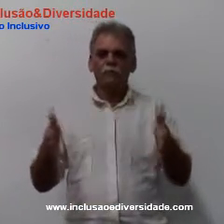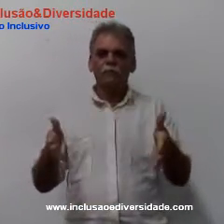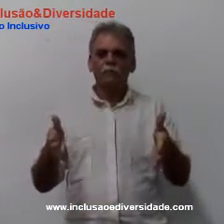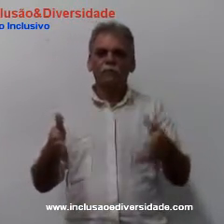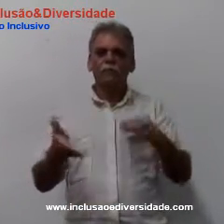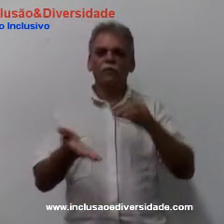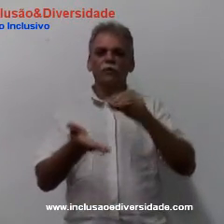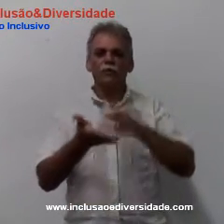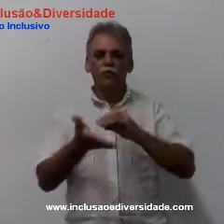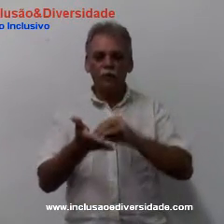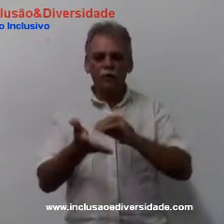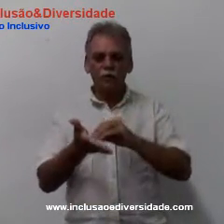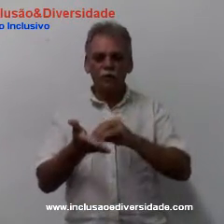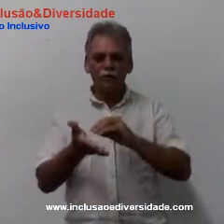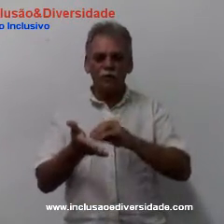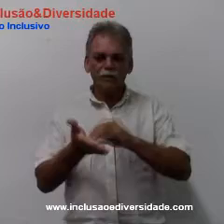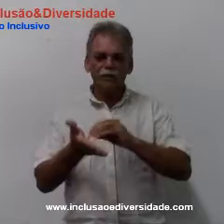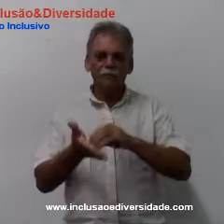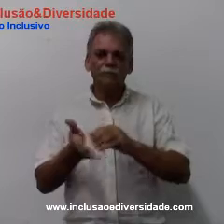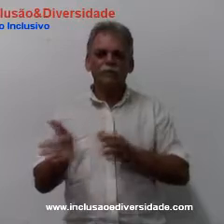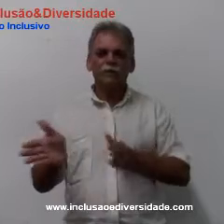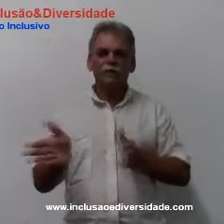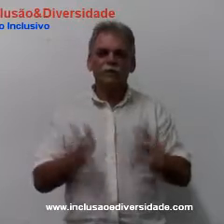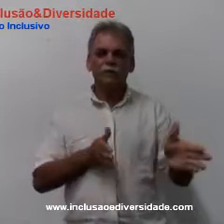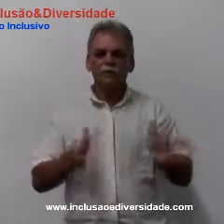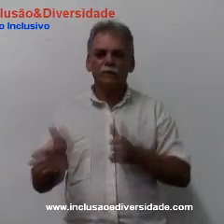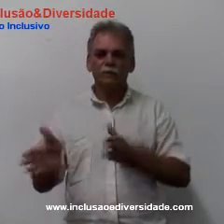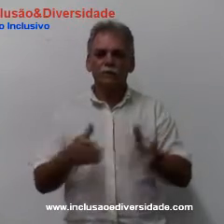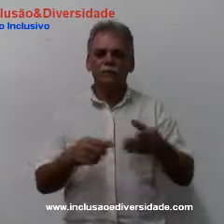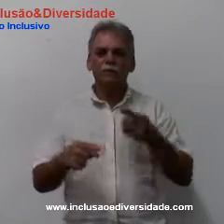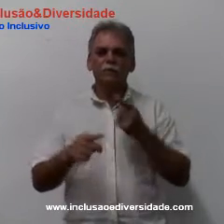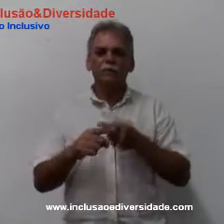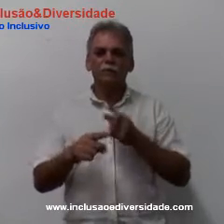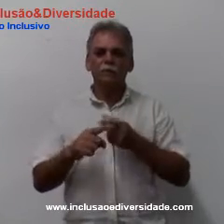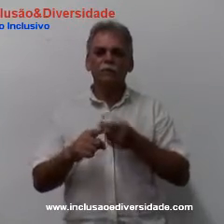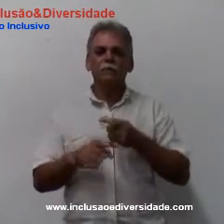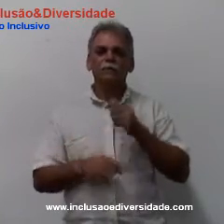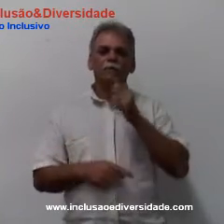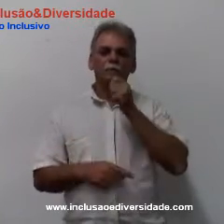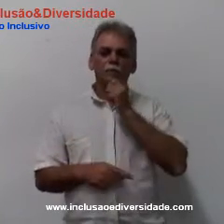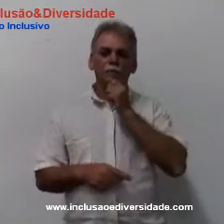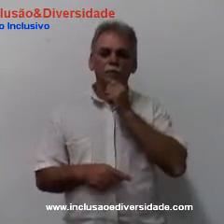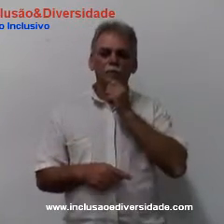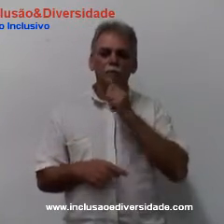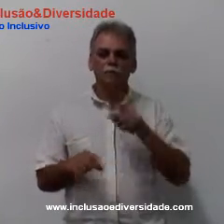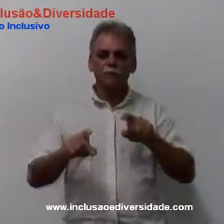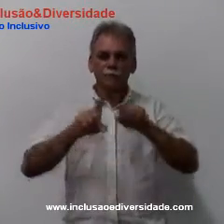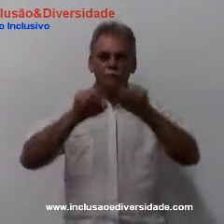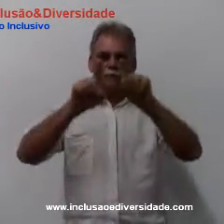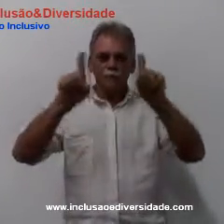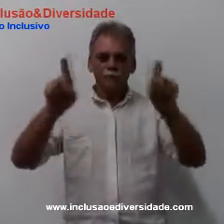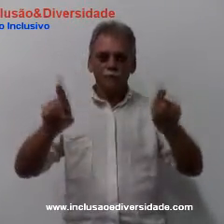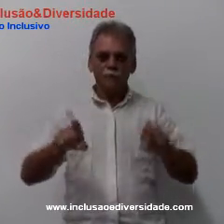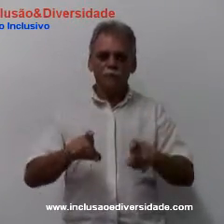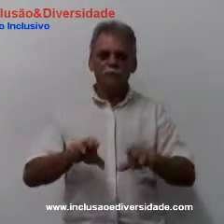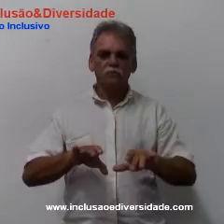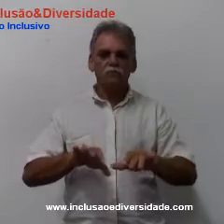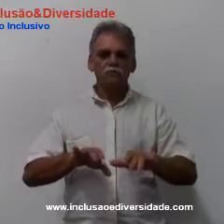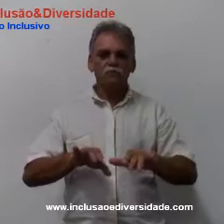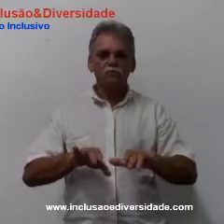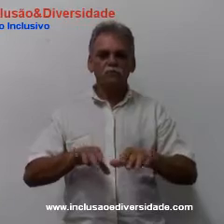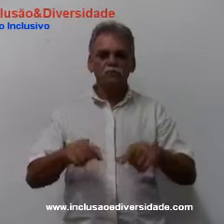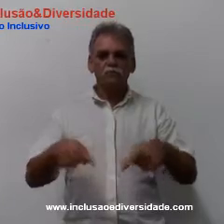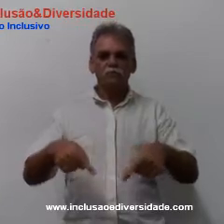pela falta de acessibilidade nos prédios públicos e porque ainda essa urna eletrônica tão